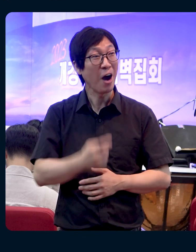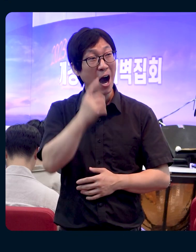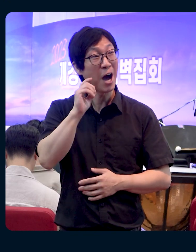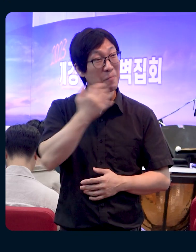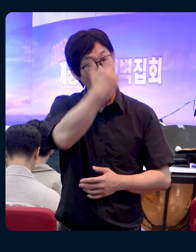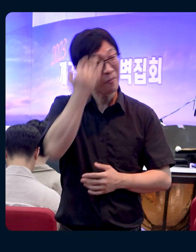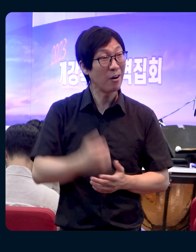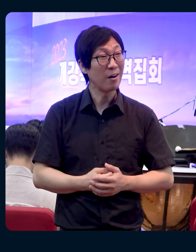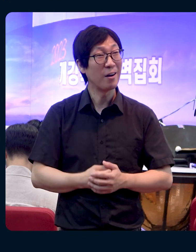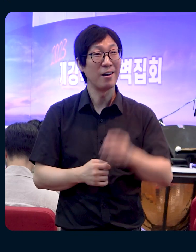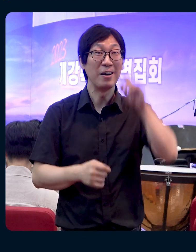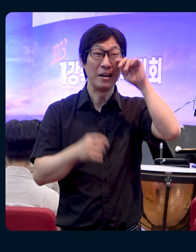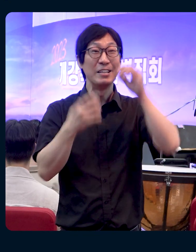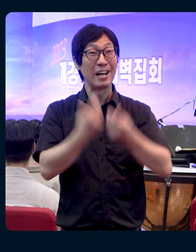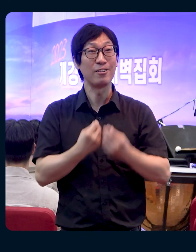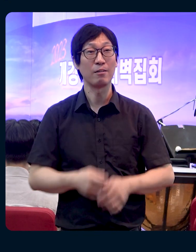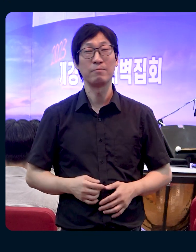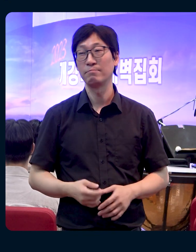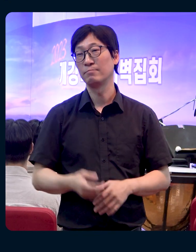사랑해.